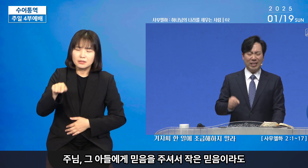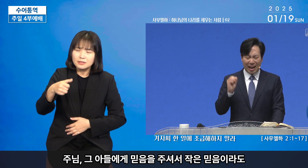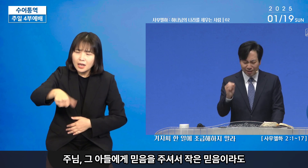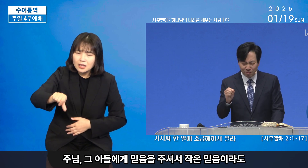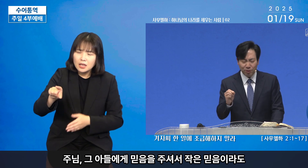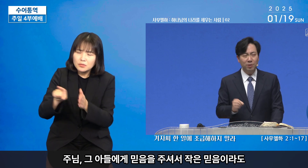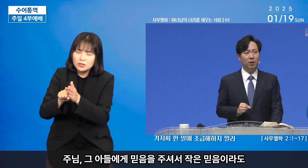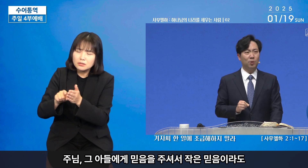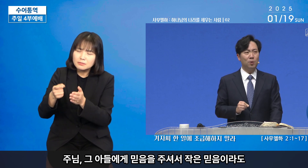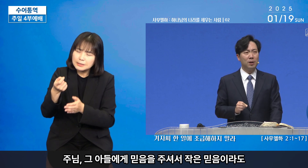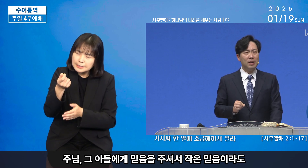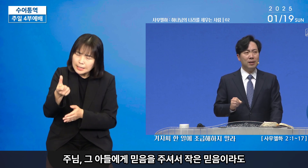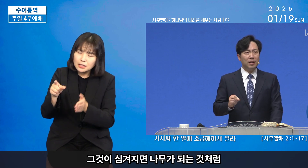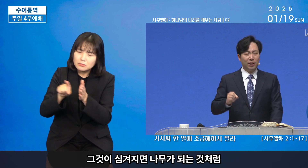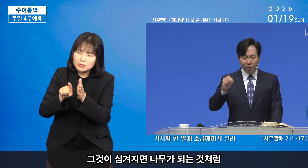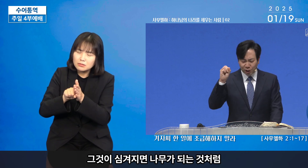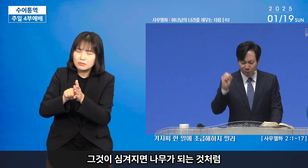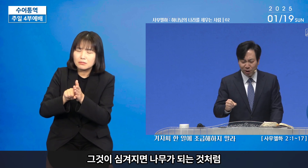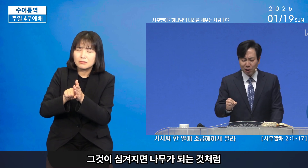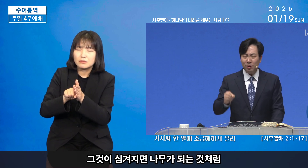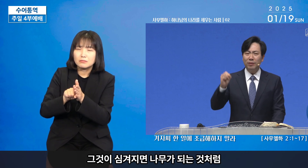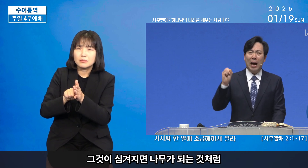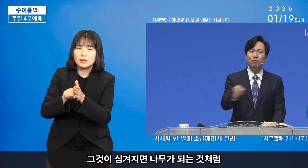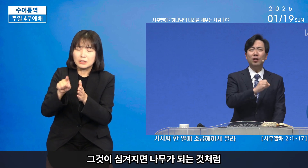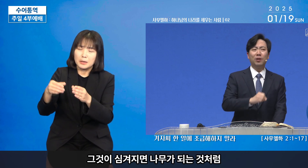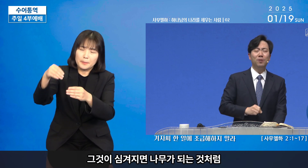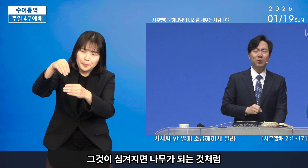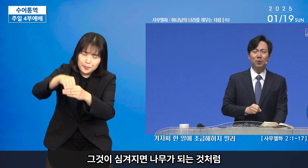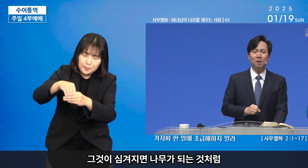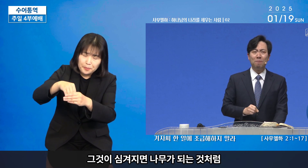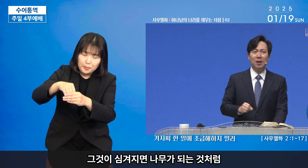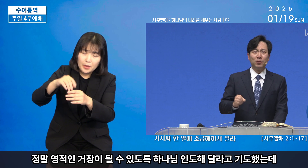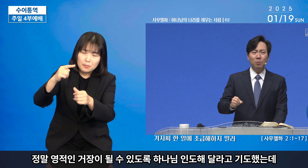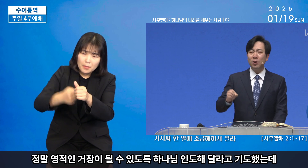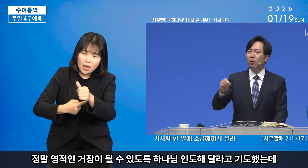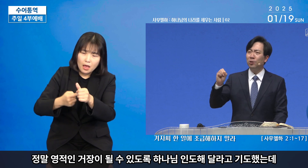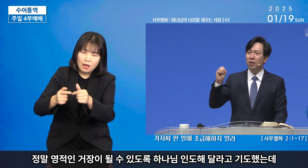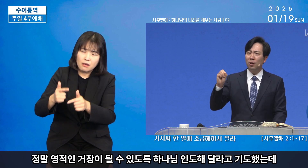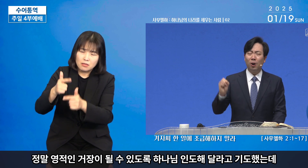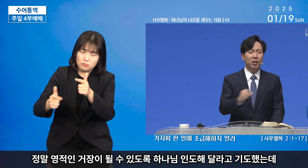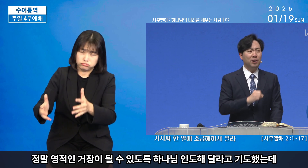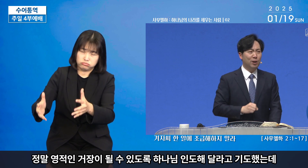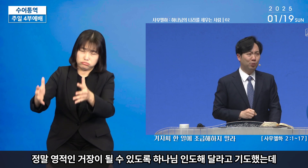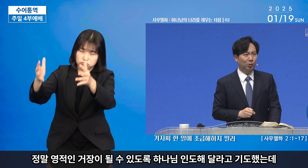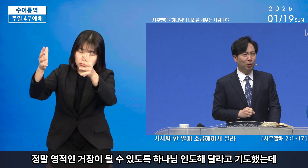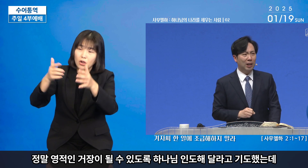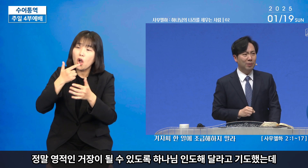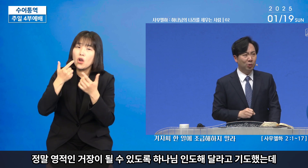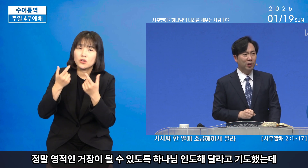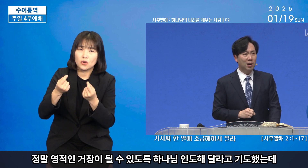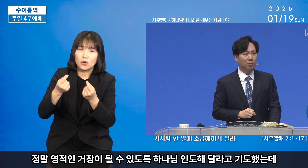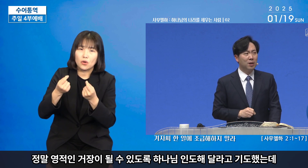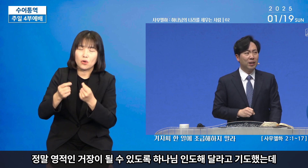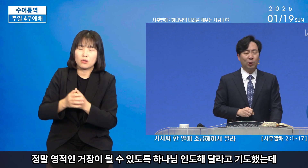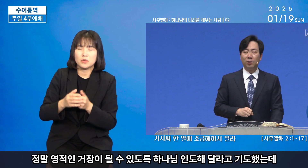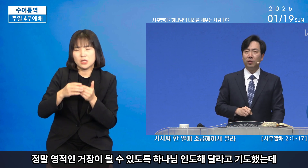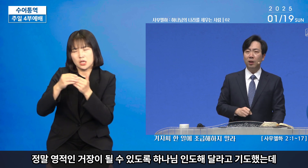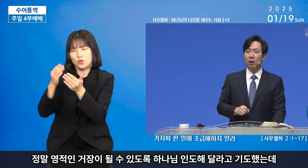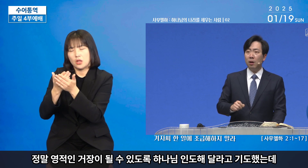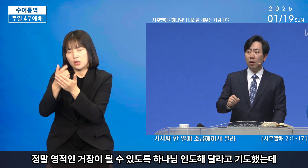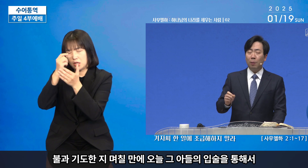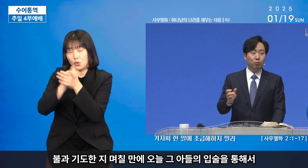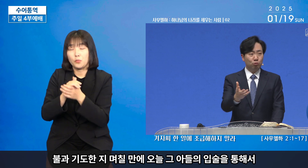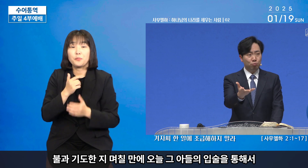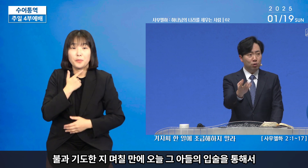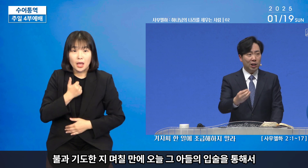주셔서 작은 믿음이라도 그것이 심겨지면 나무가 되는 것처럼 정말 영적인 거장이 될 수 있도록 하나님 인도해 달라고